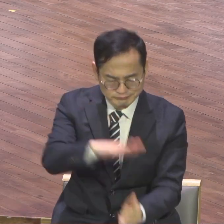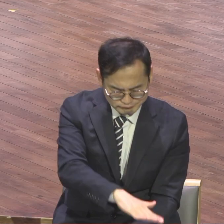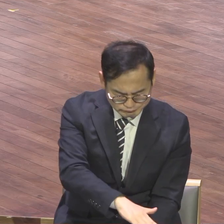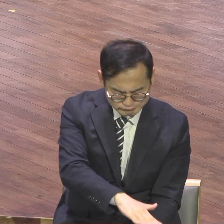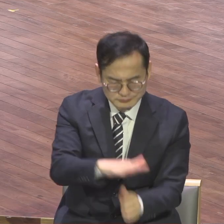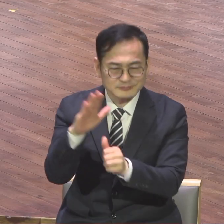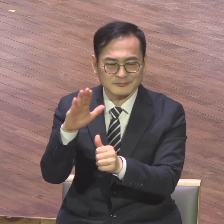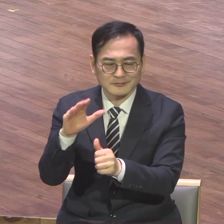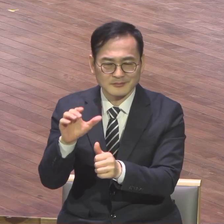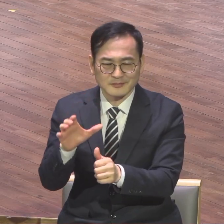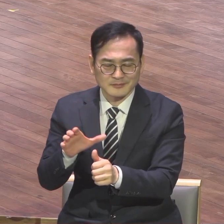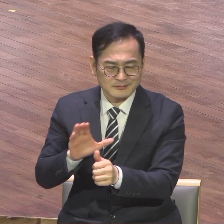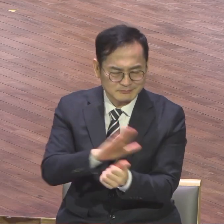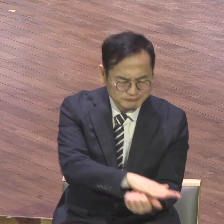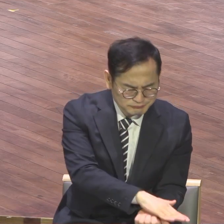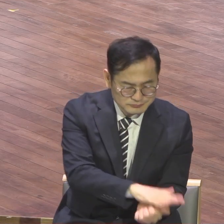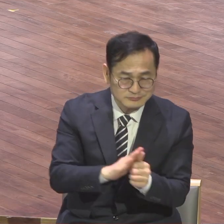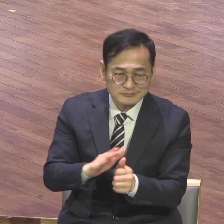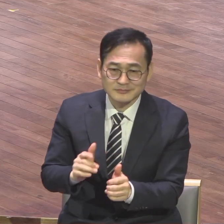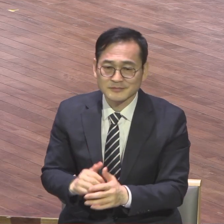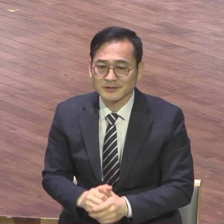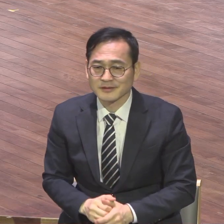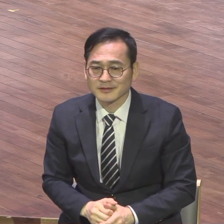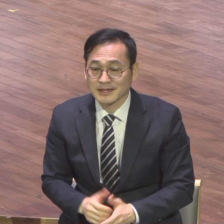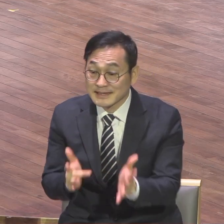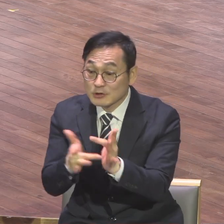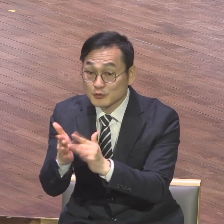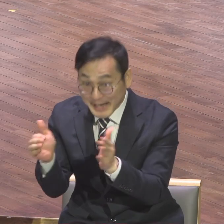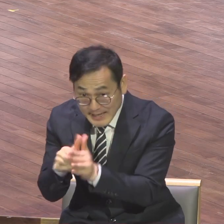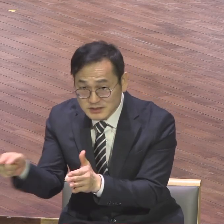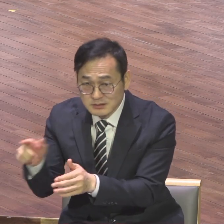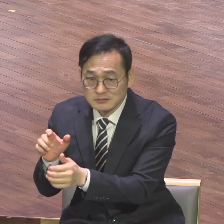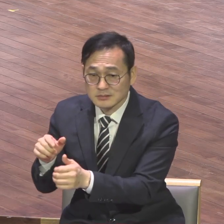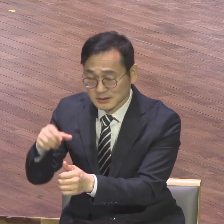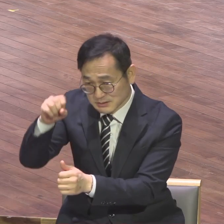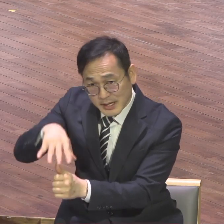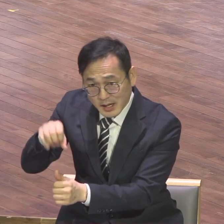세례. 예수님에게까지 세례 줬어요. 세례 요한.